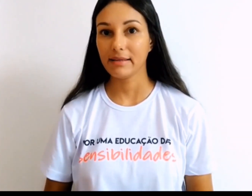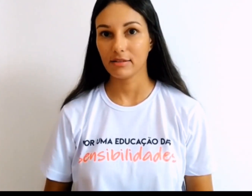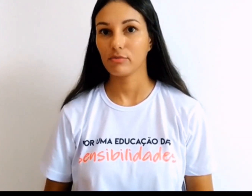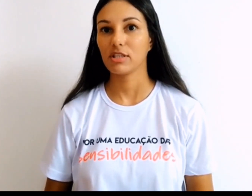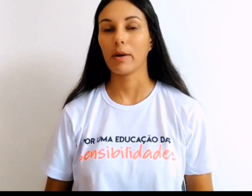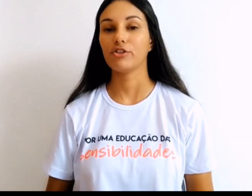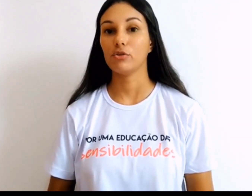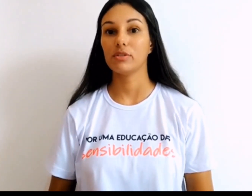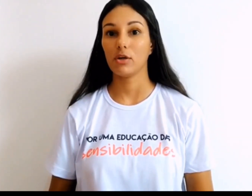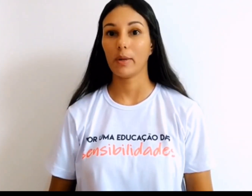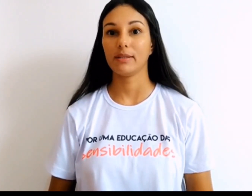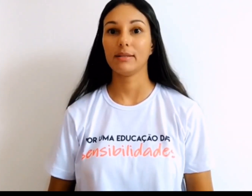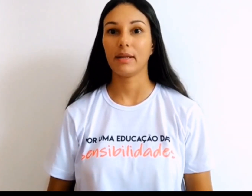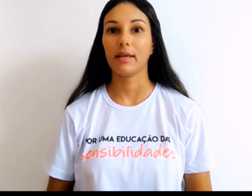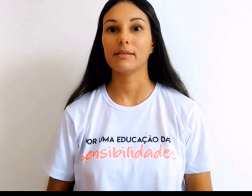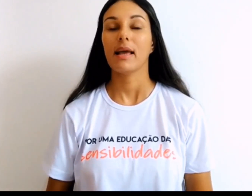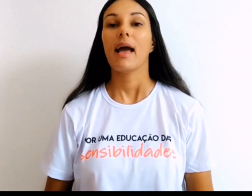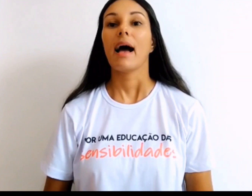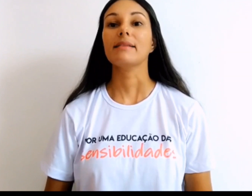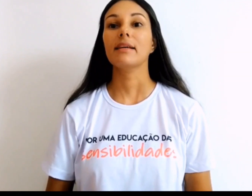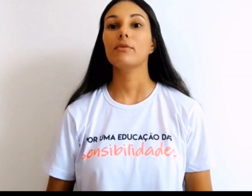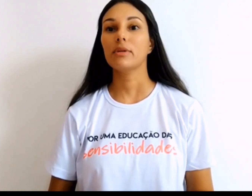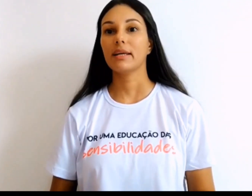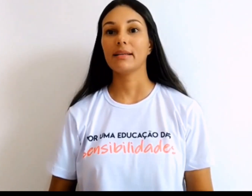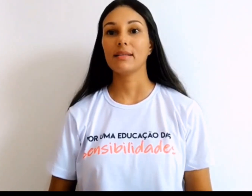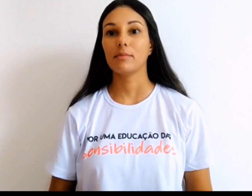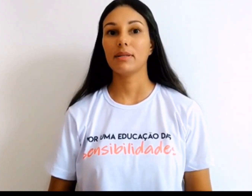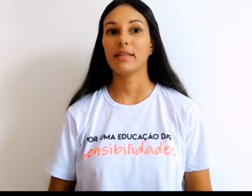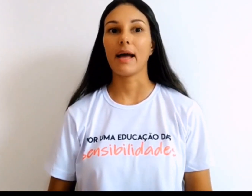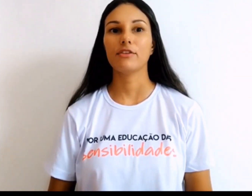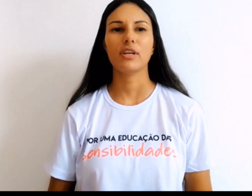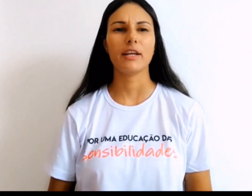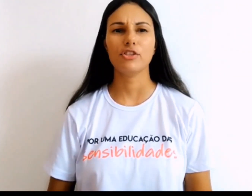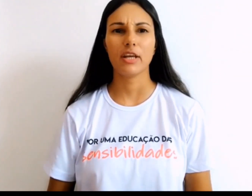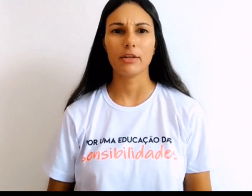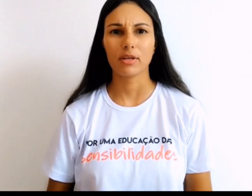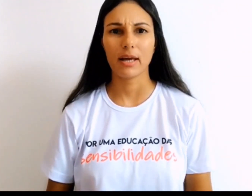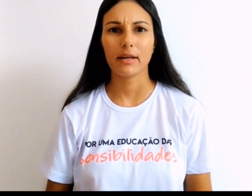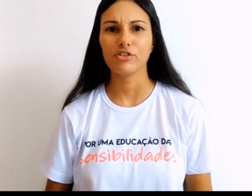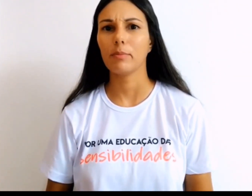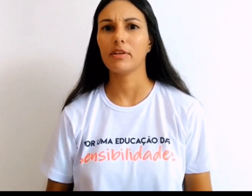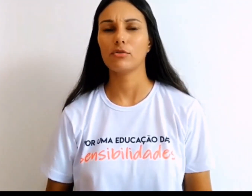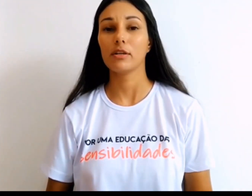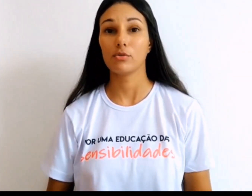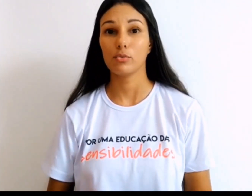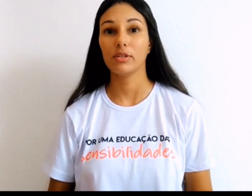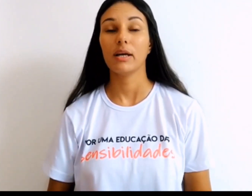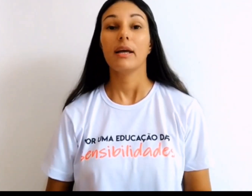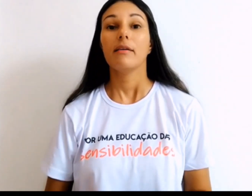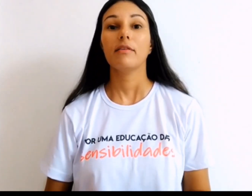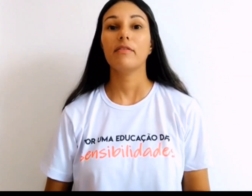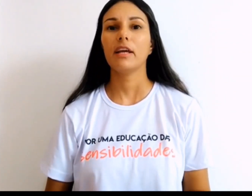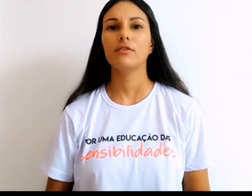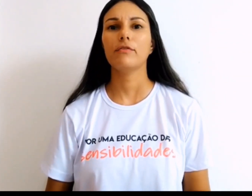3.146/15, no seu artigo 53, assegura que a acessibilidade é direito que garante à pessoa surda viver de